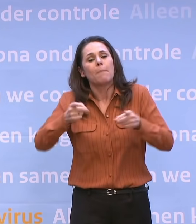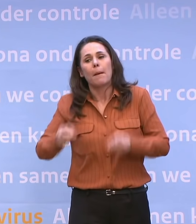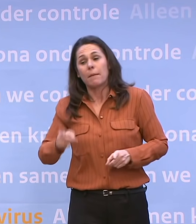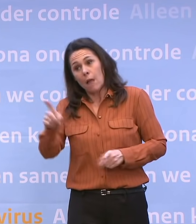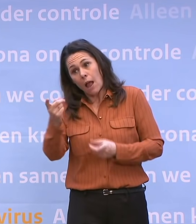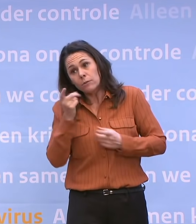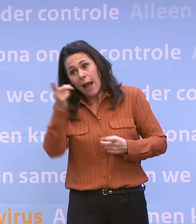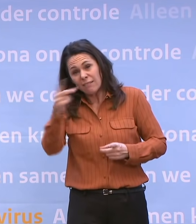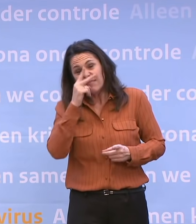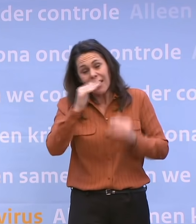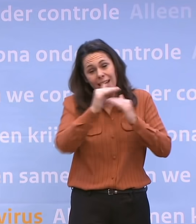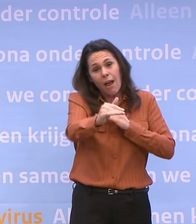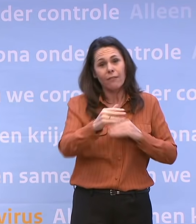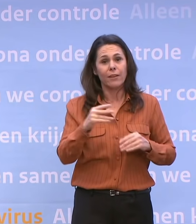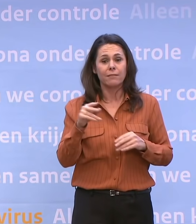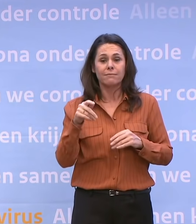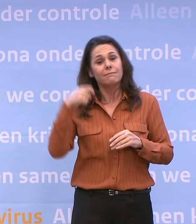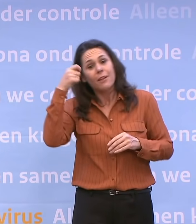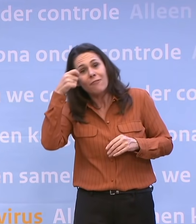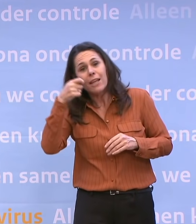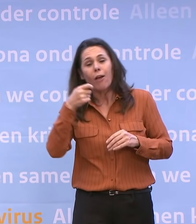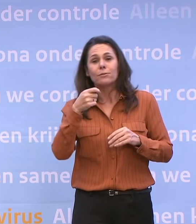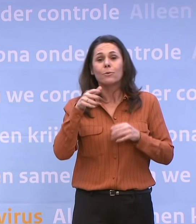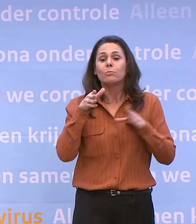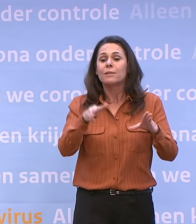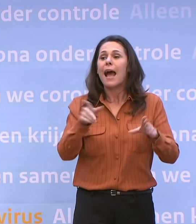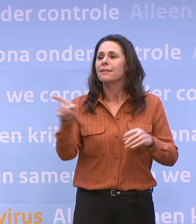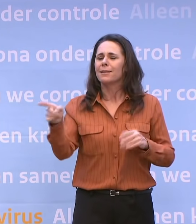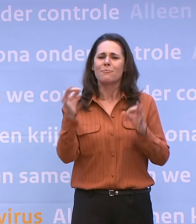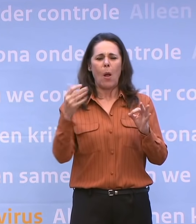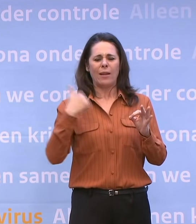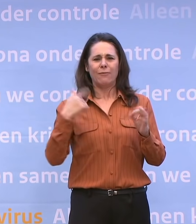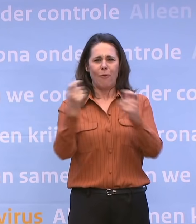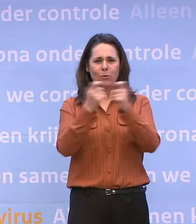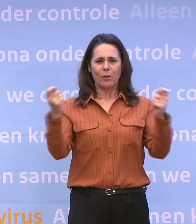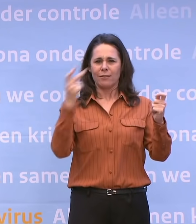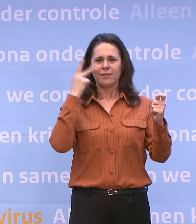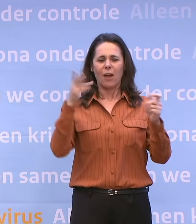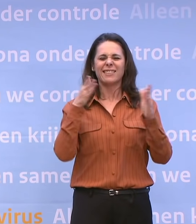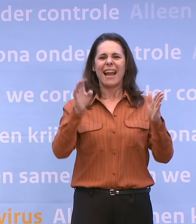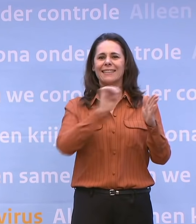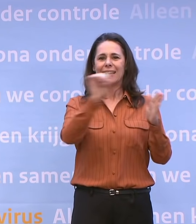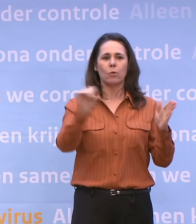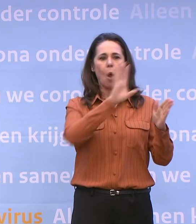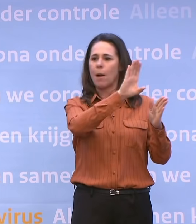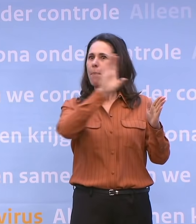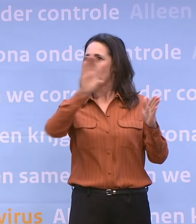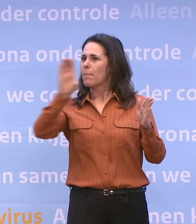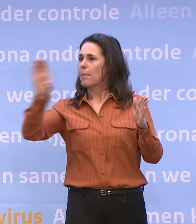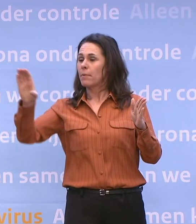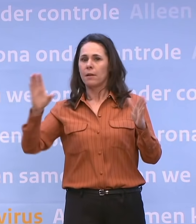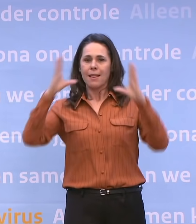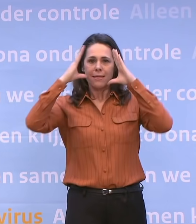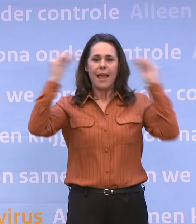uit, ga kijken in die landen, kijk op video's wat er op straat gebeurt. Je zag het laatst heel mooi in de Volkskrant, zag je een aantal foto's van de straten in Europa. In Nederland helemaal